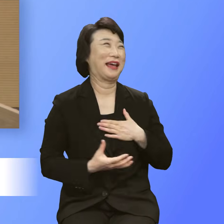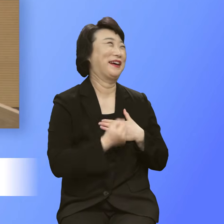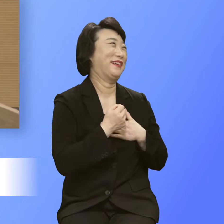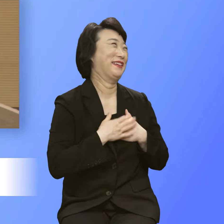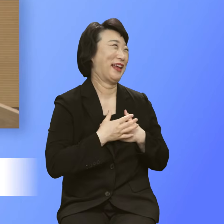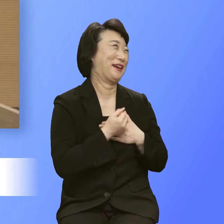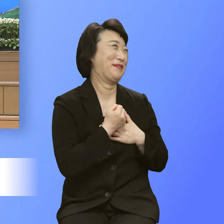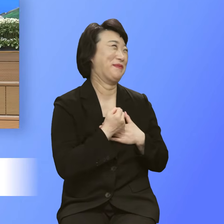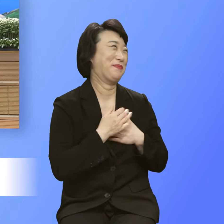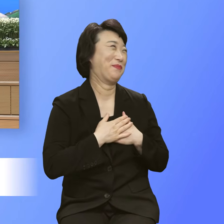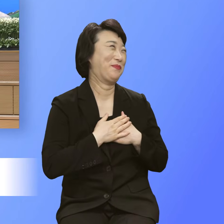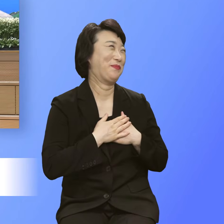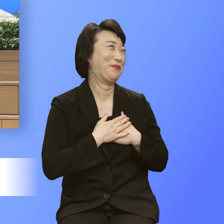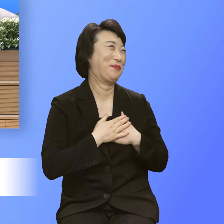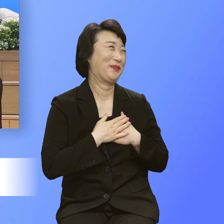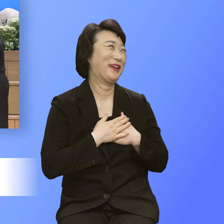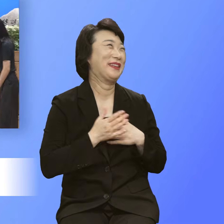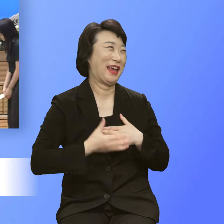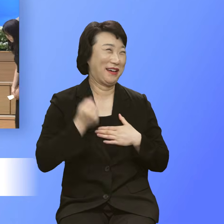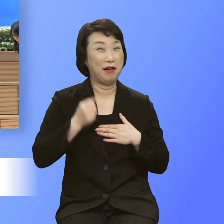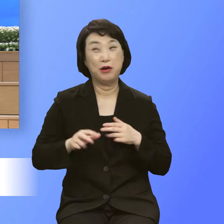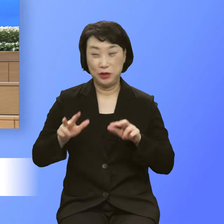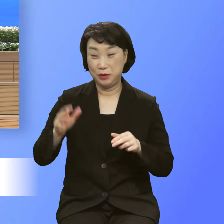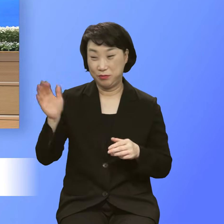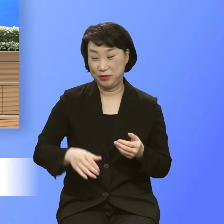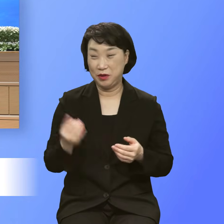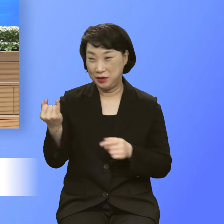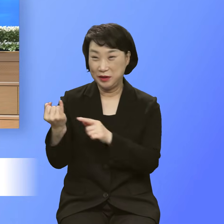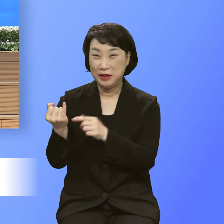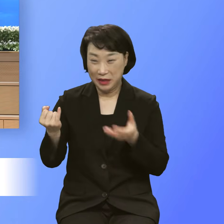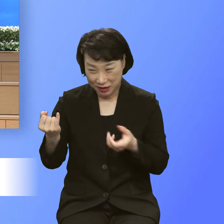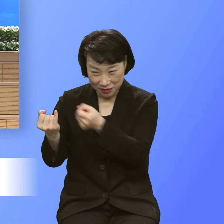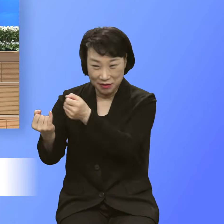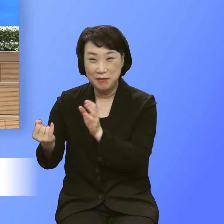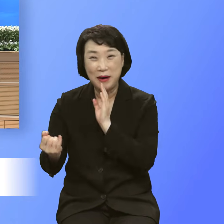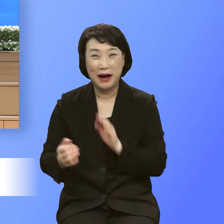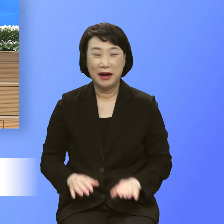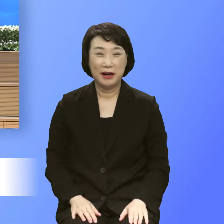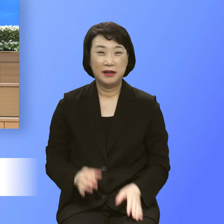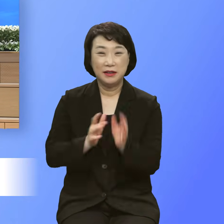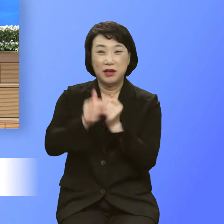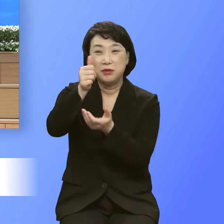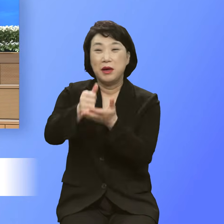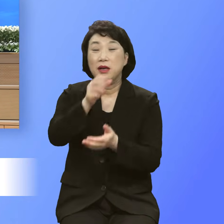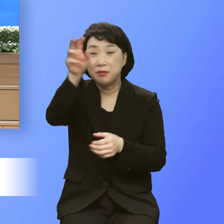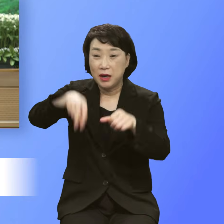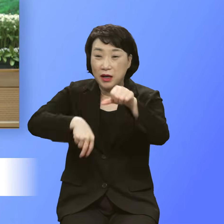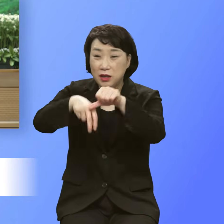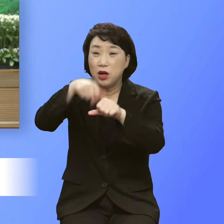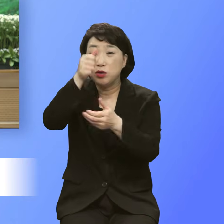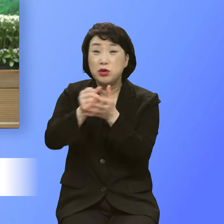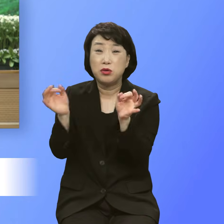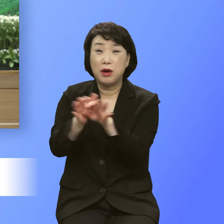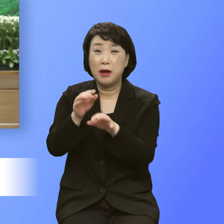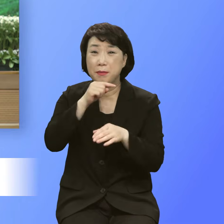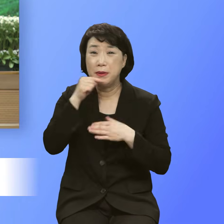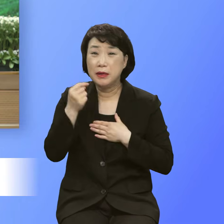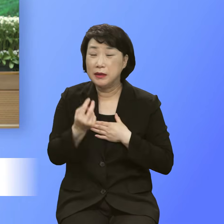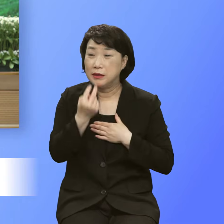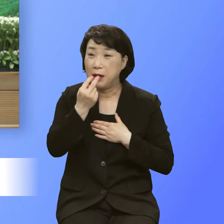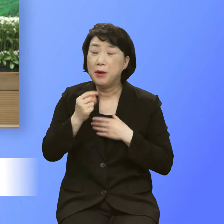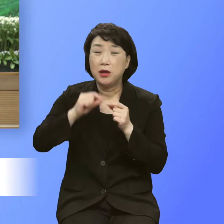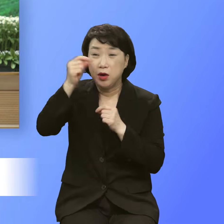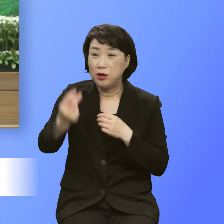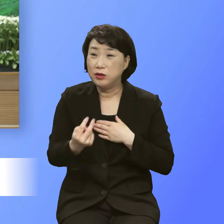거지? 지금부터 네 거야. 예수 십자가의 속죄의 피, 생명의